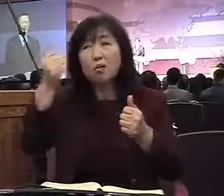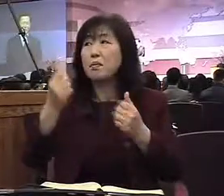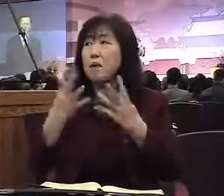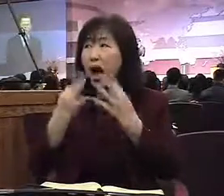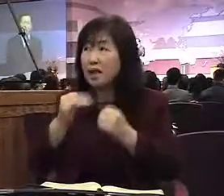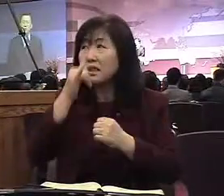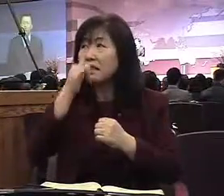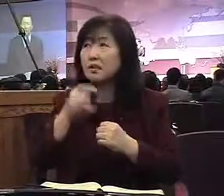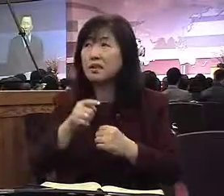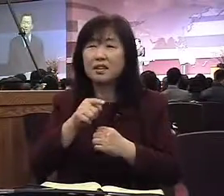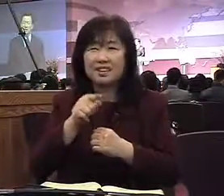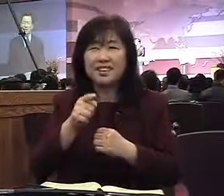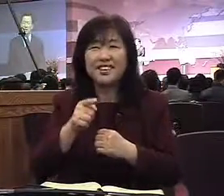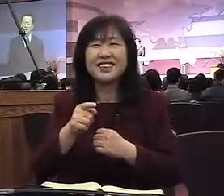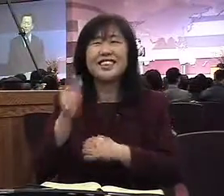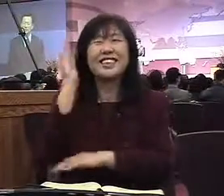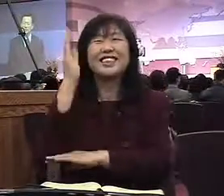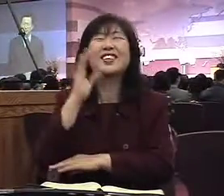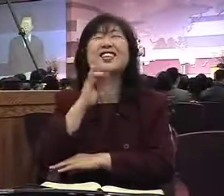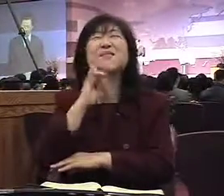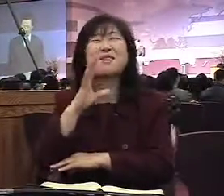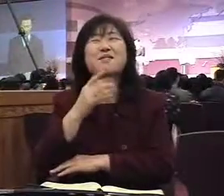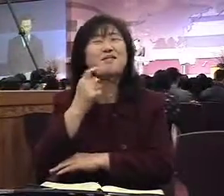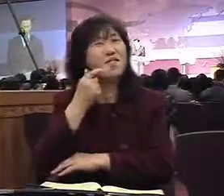듣지만 네 설교만 못하더라고요.